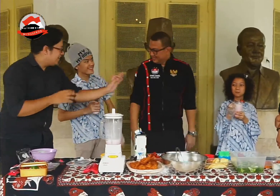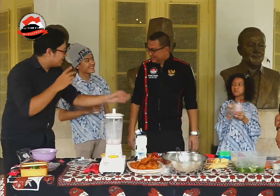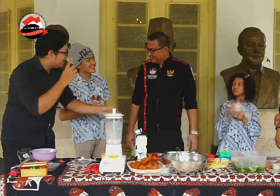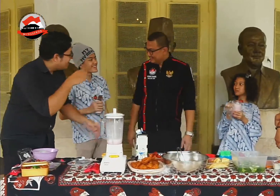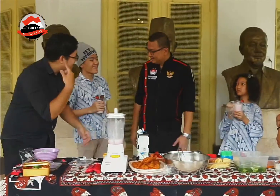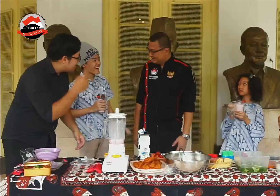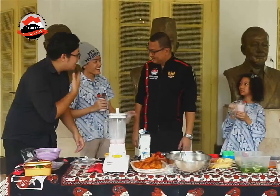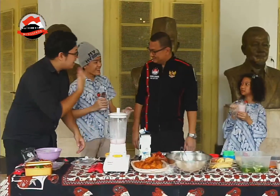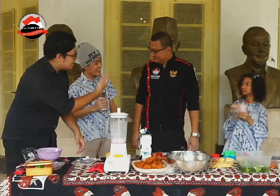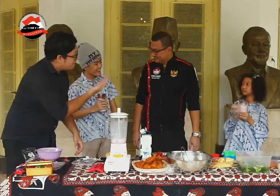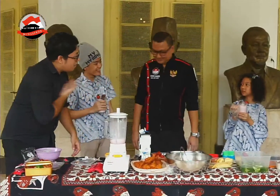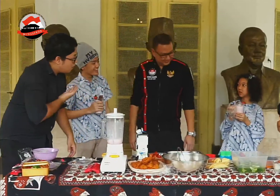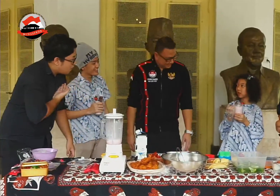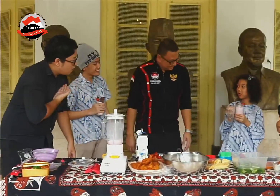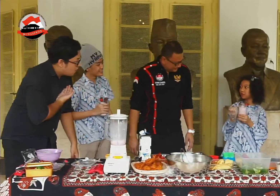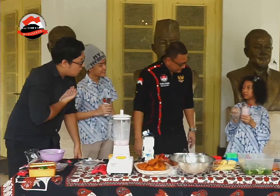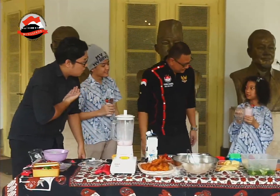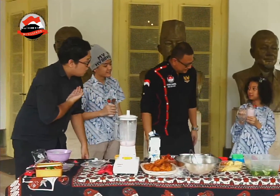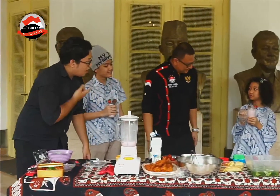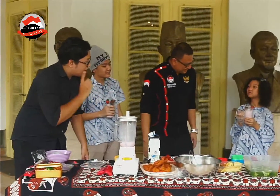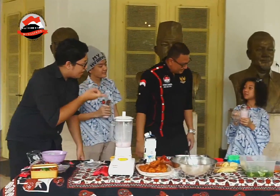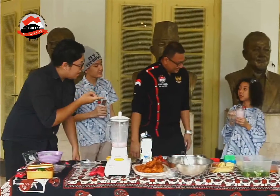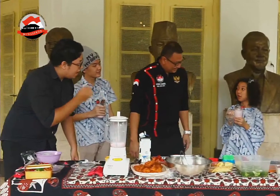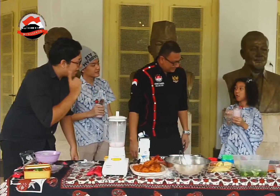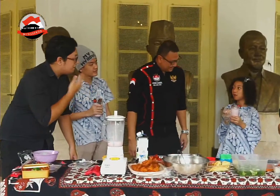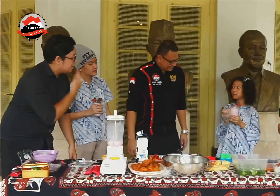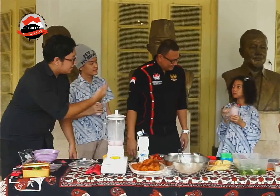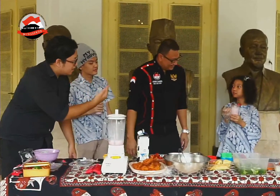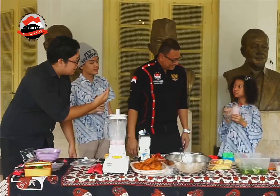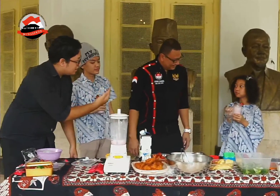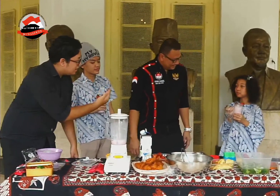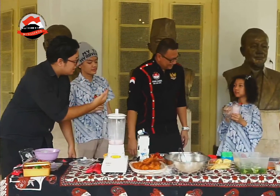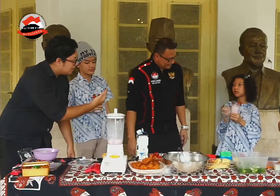Paul nggak ada. Paul nggak ada. Nanda ada pertanyaan?